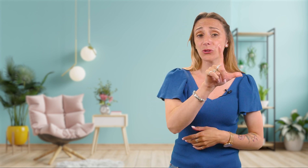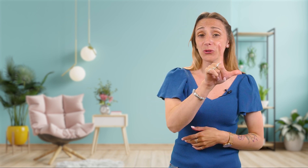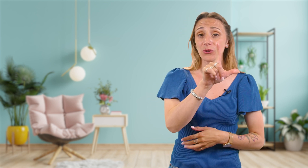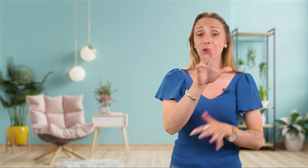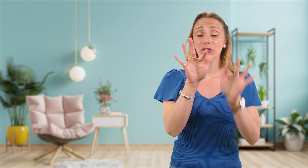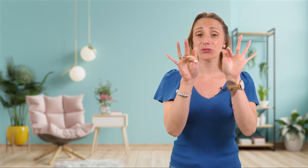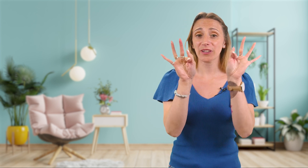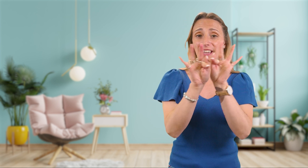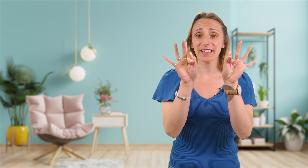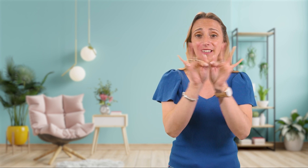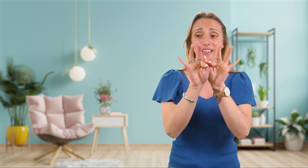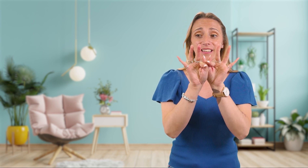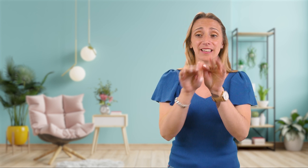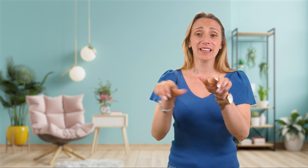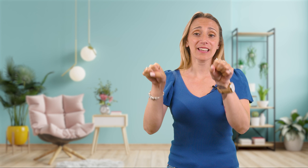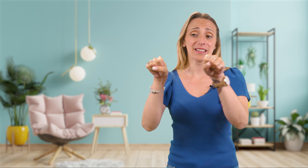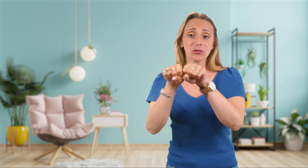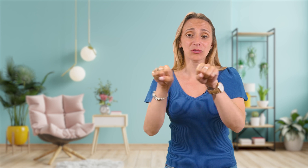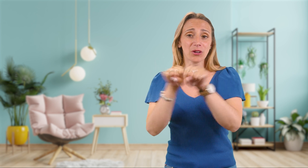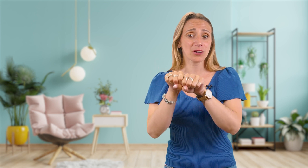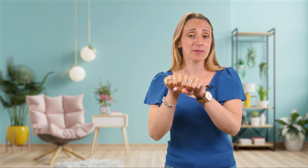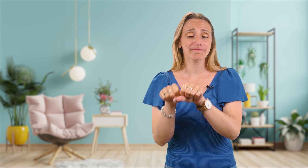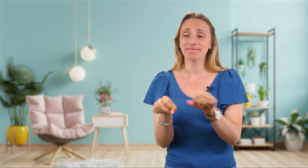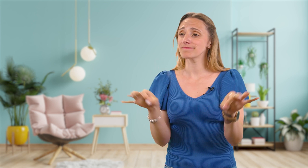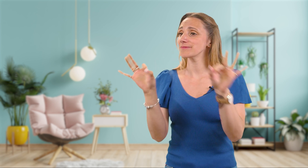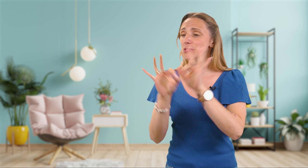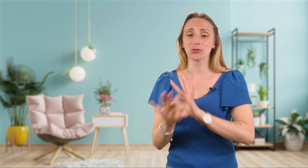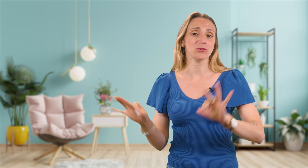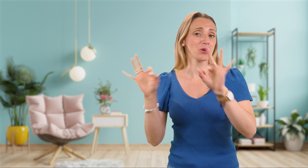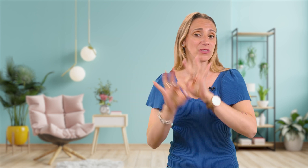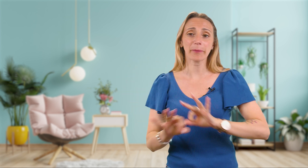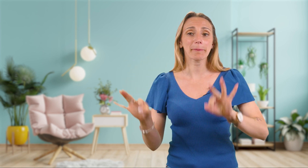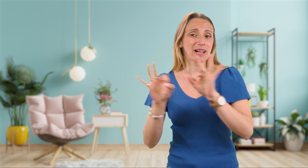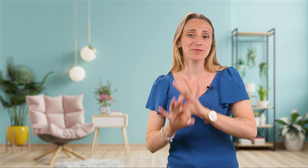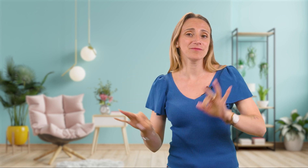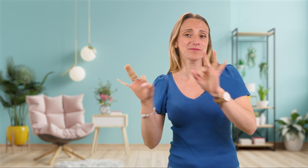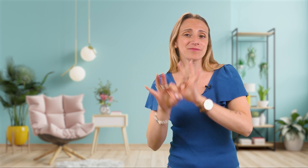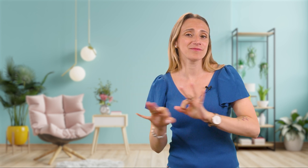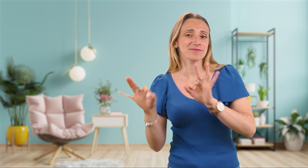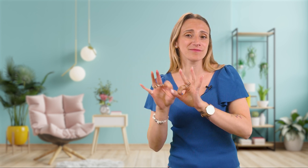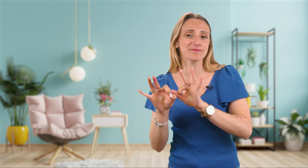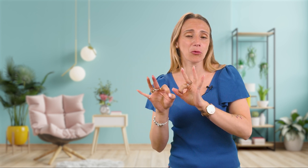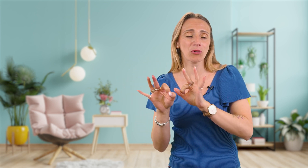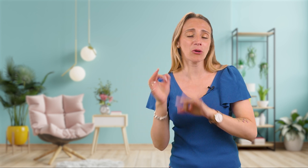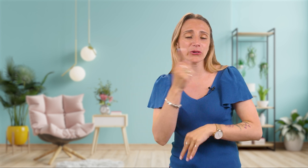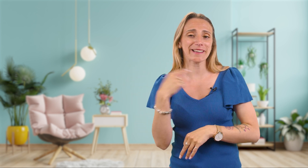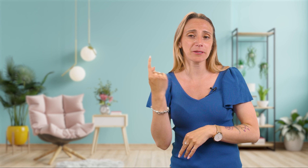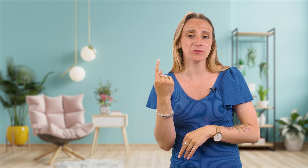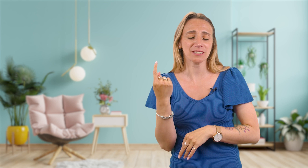2 frères et 2 sœurs, je n'en ai pas. On voit le regret dans mon